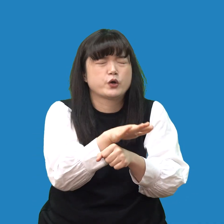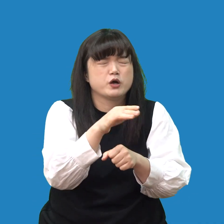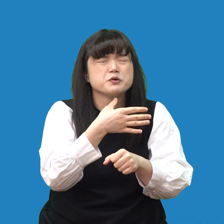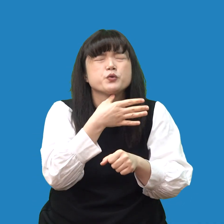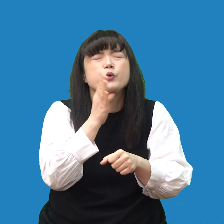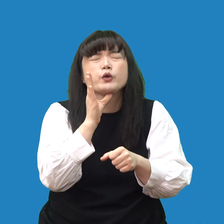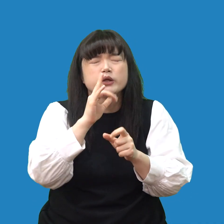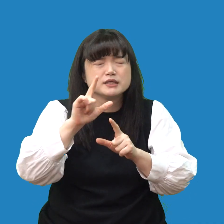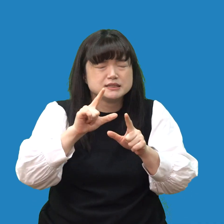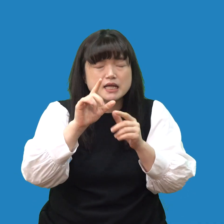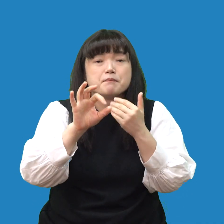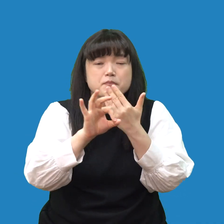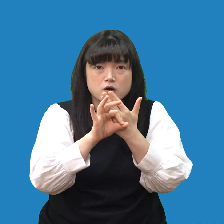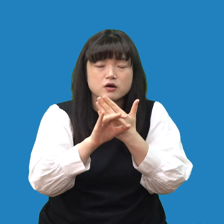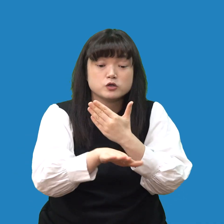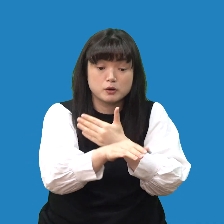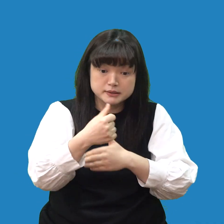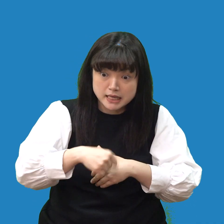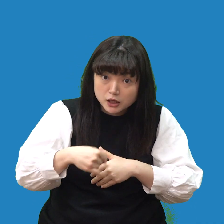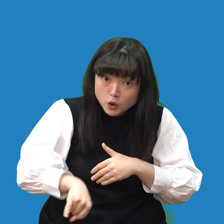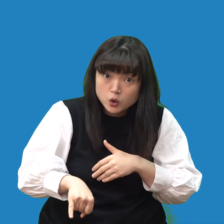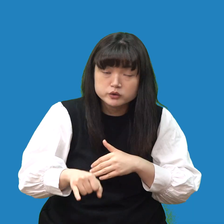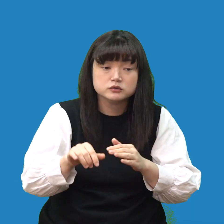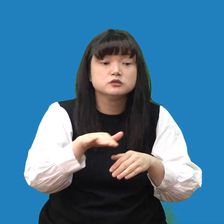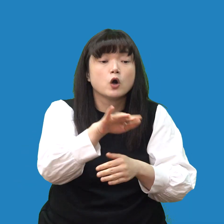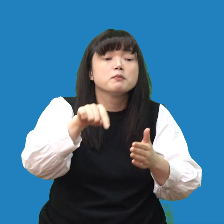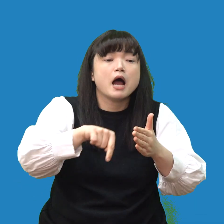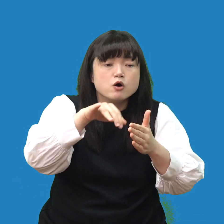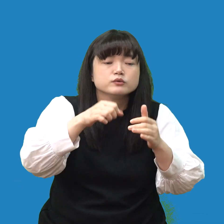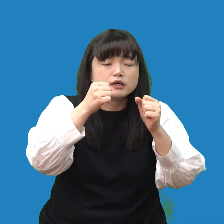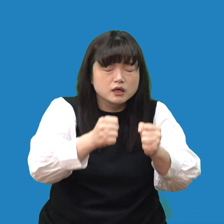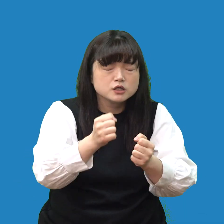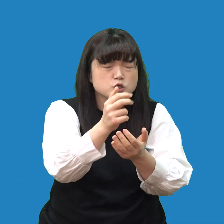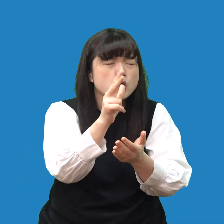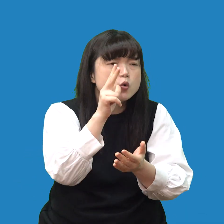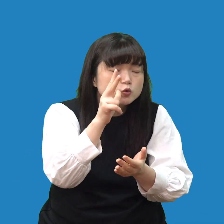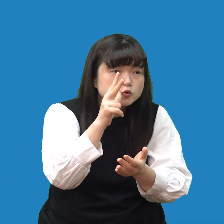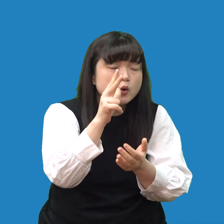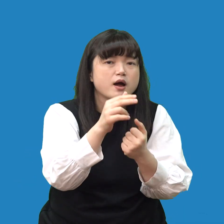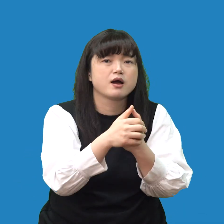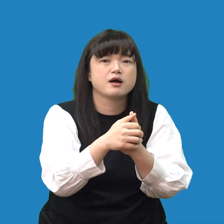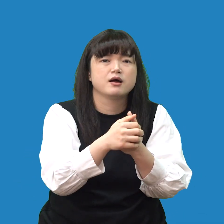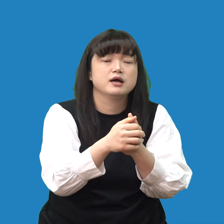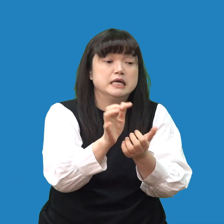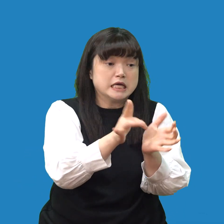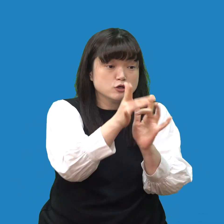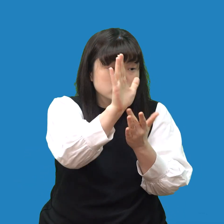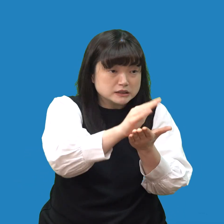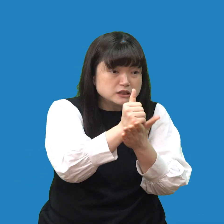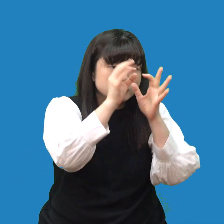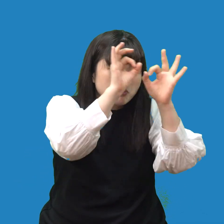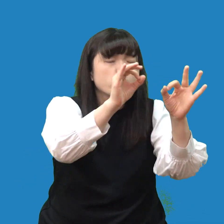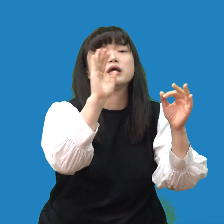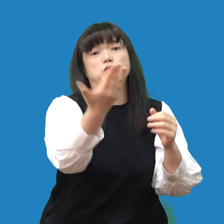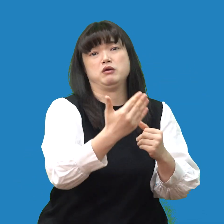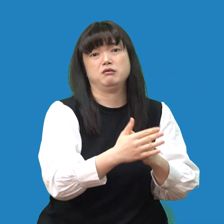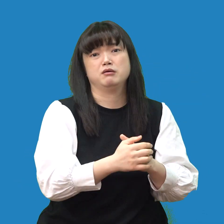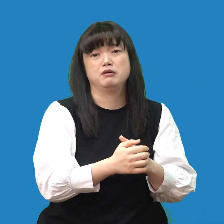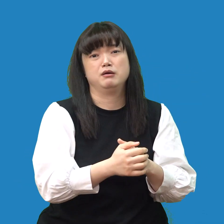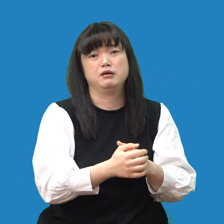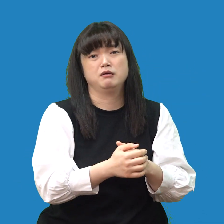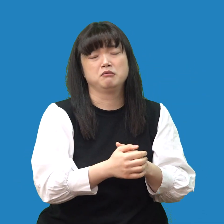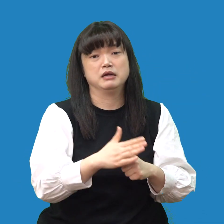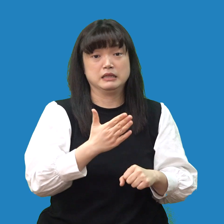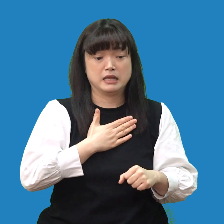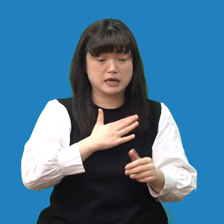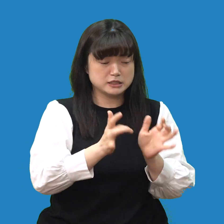노년을 보낸다면 여러분의 자녀들이 여러분 안에 거하시는 여호수아 즉 예수 그리스도를 보게 될 것입니다.